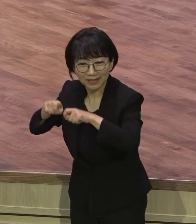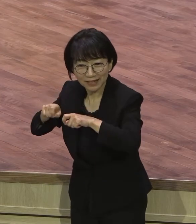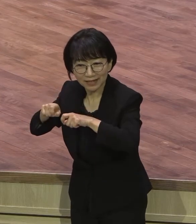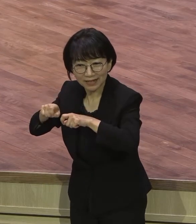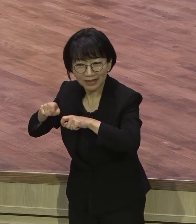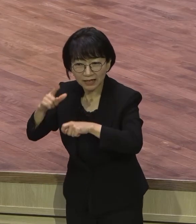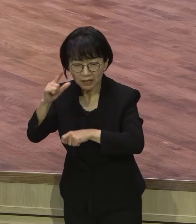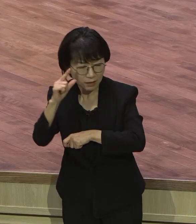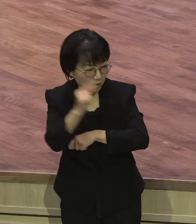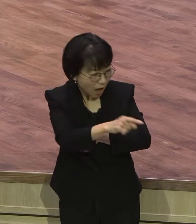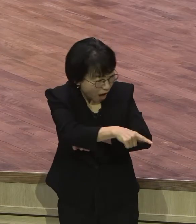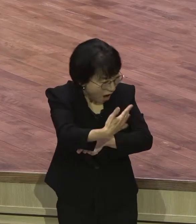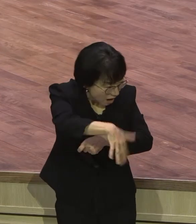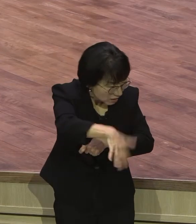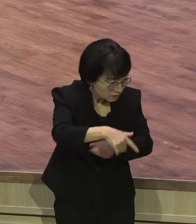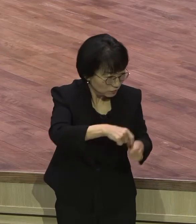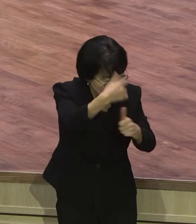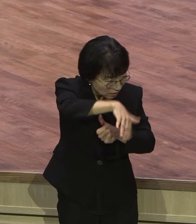마음을 가져요.